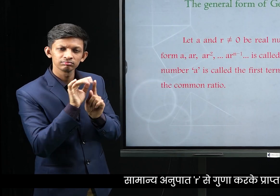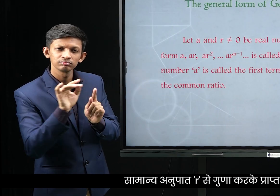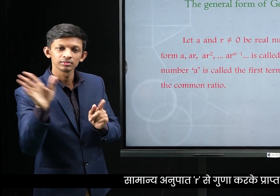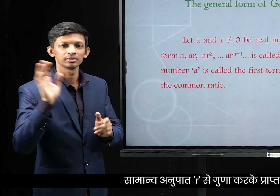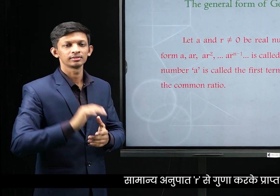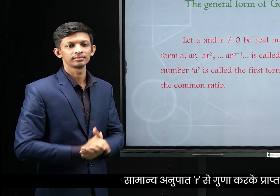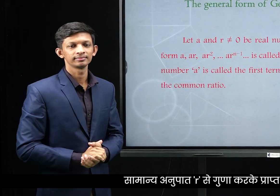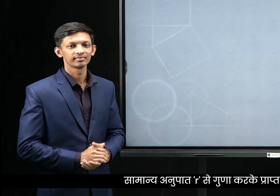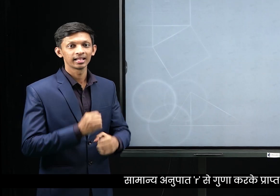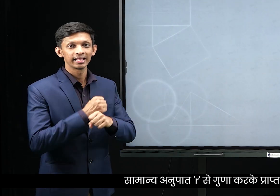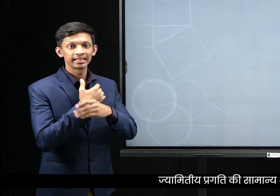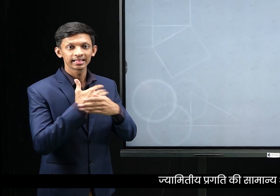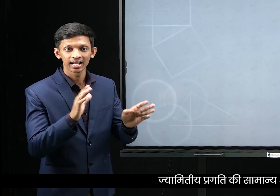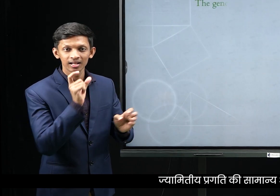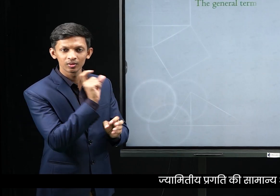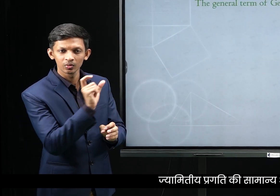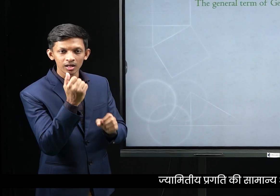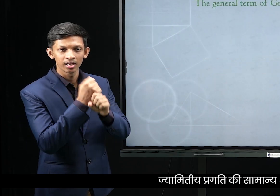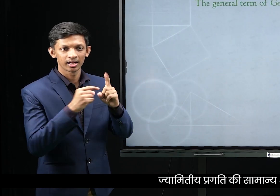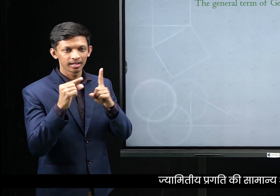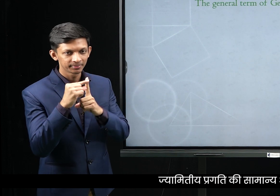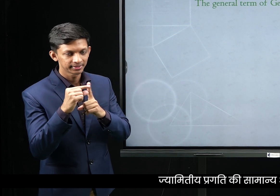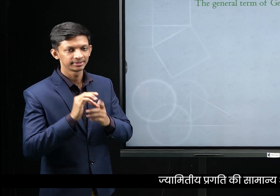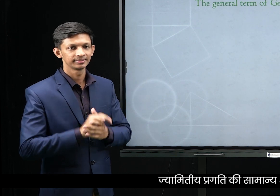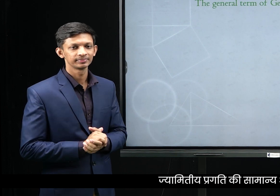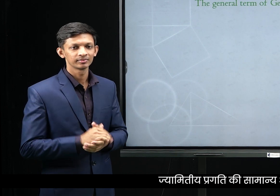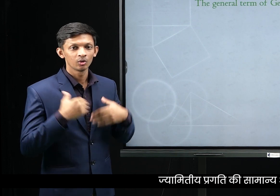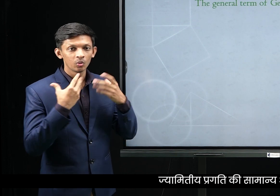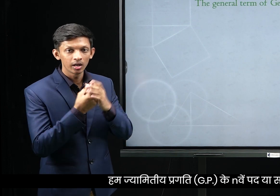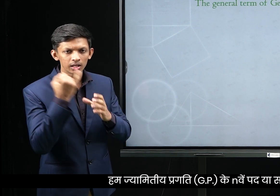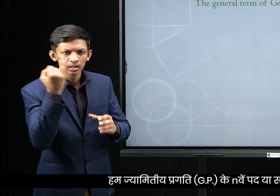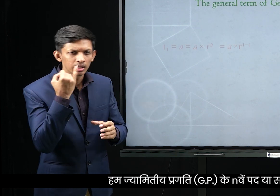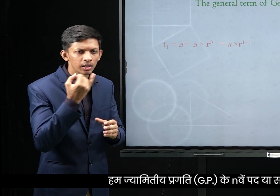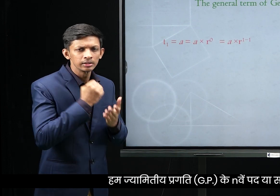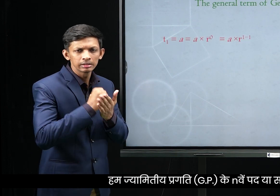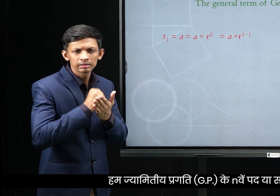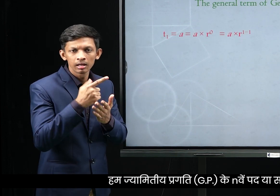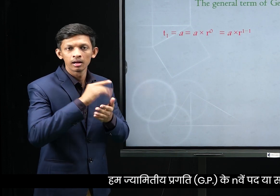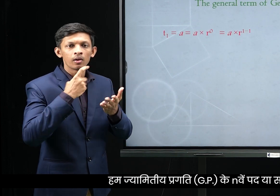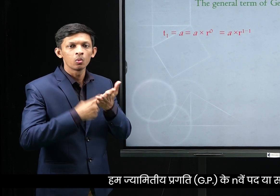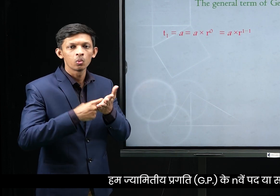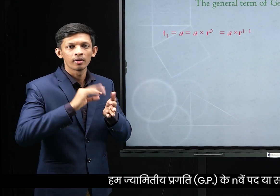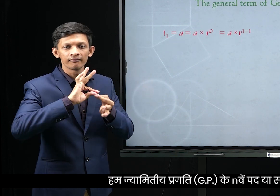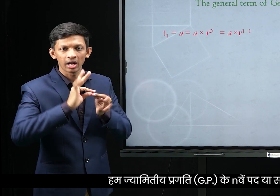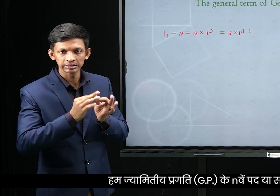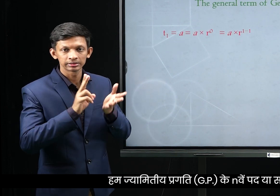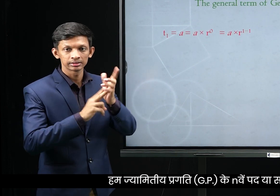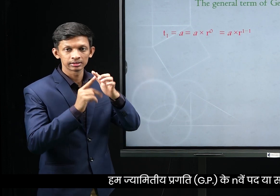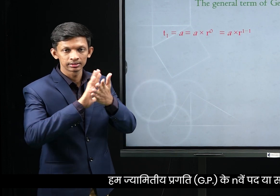है। ज्यामितीय प्रगति की सामान्य अवधि। हम ज्यामितीय प्रगति के nवें पद या सामान्य पद